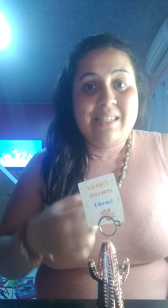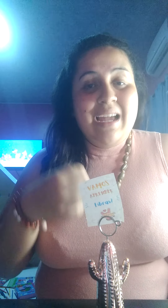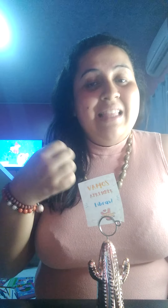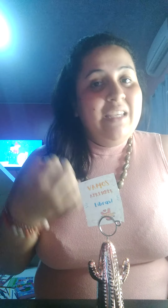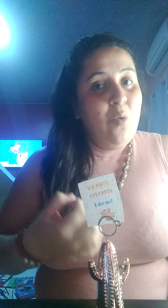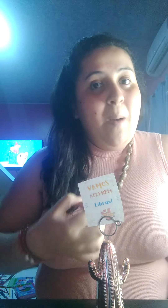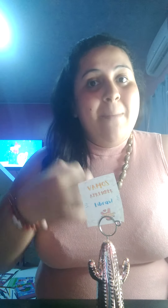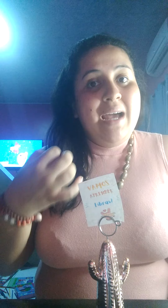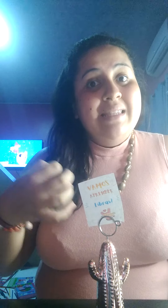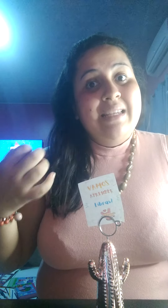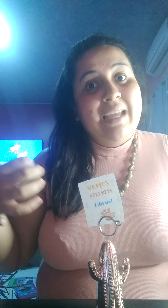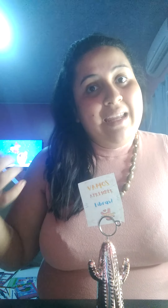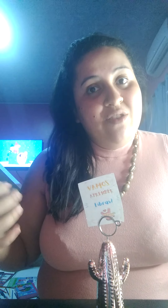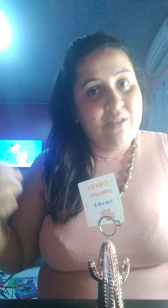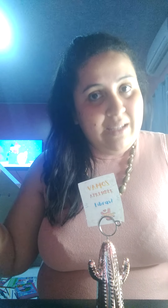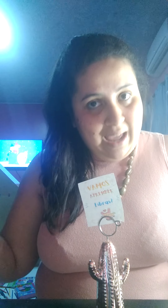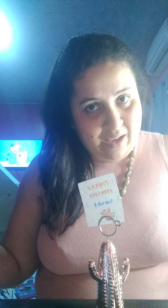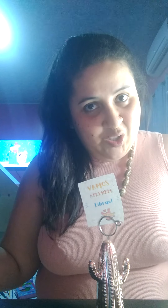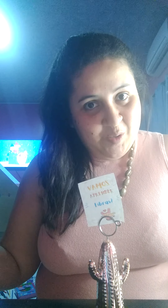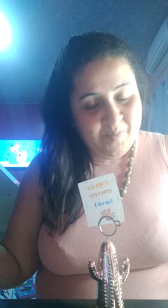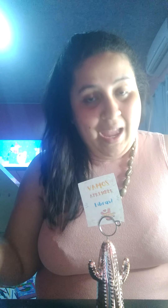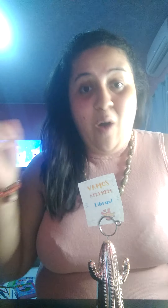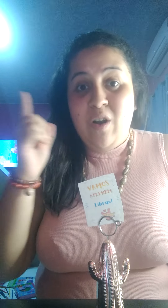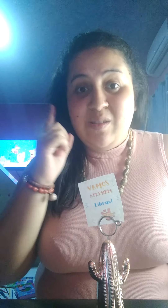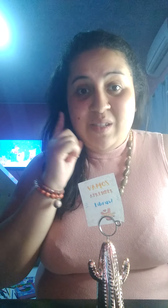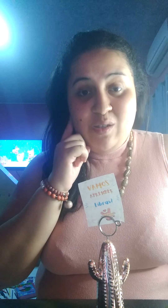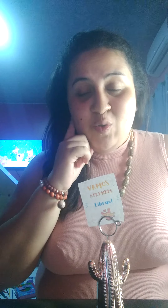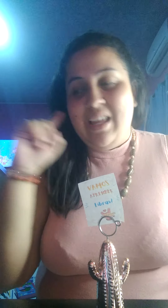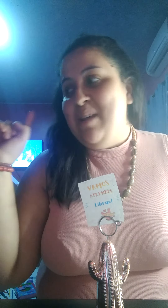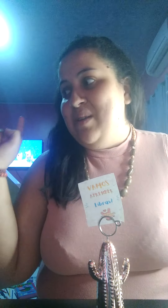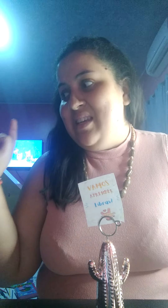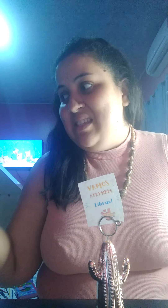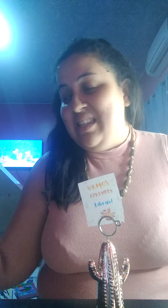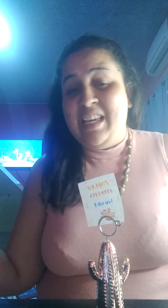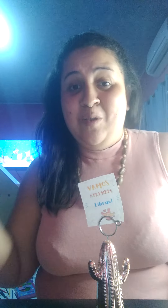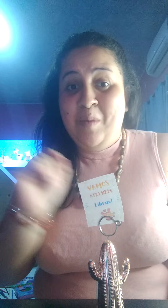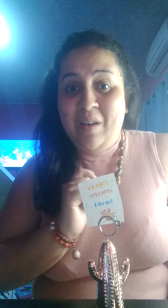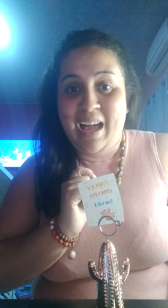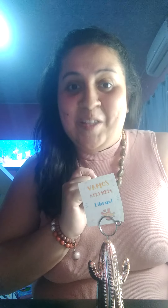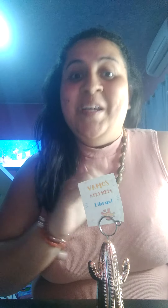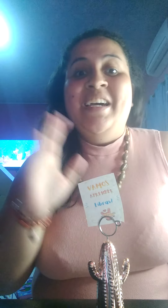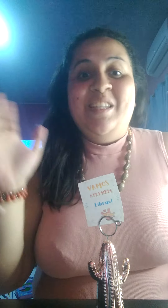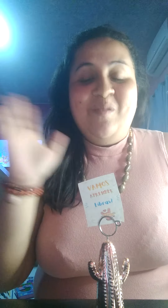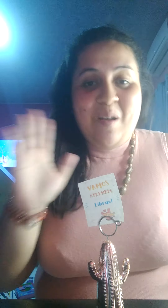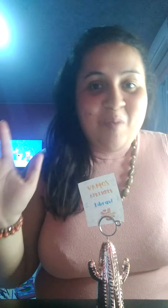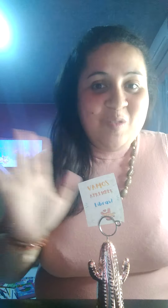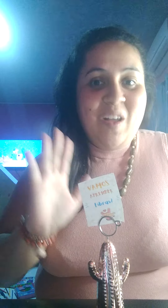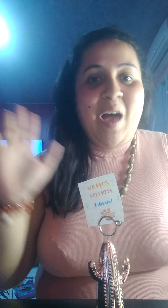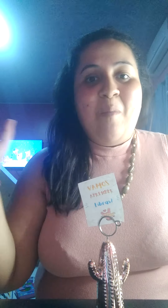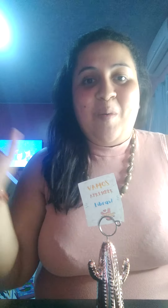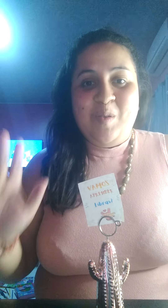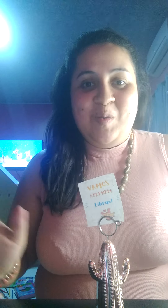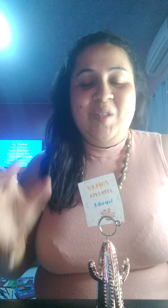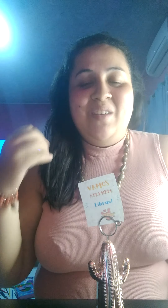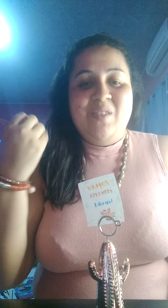é a língua brasileira de sinais. Olha, se vocês escutarem, a Mariazinha tá aqui do meu lado. Então, ela pode falar uma coisa ou outra e vocês